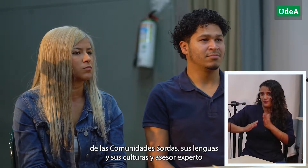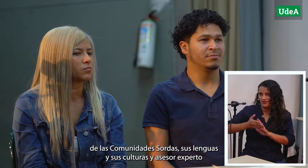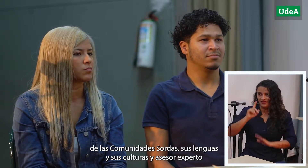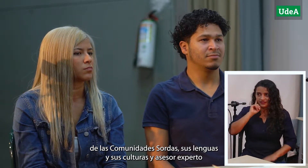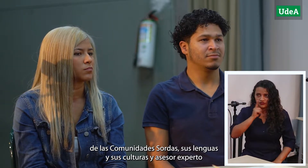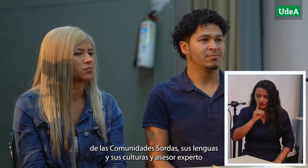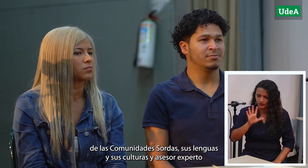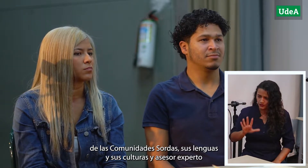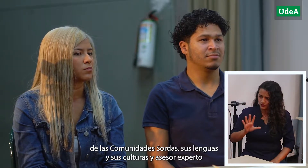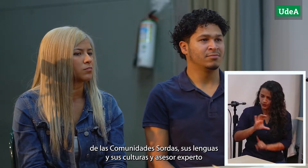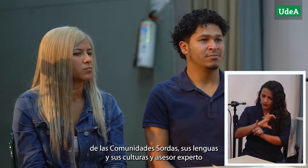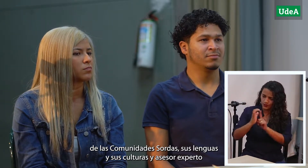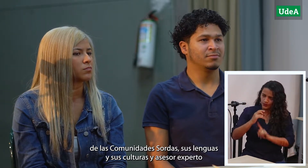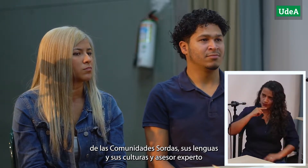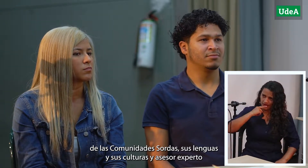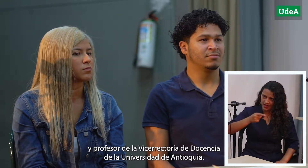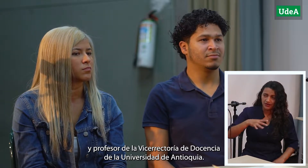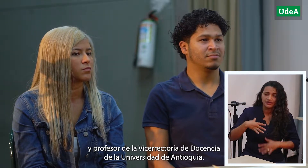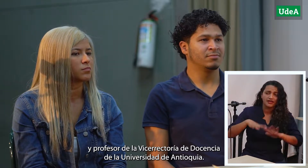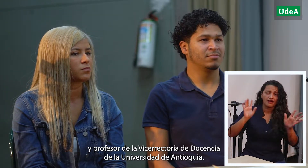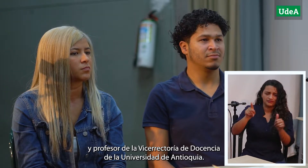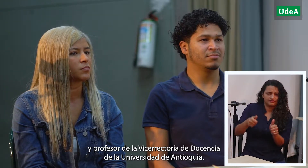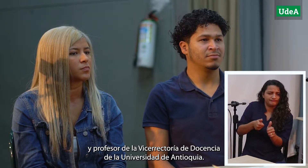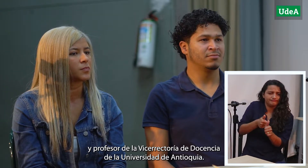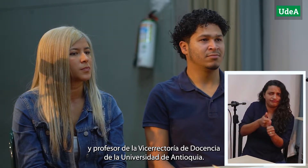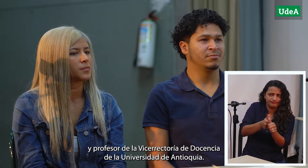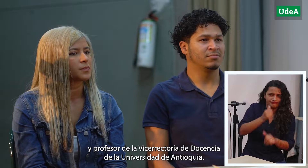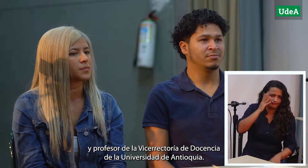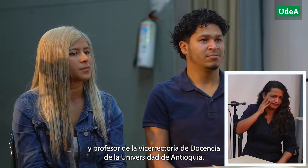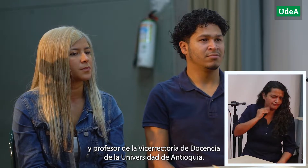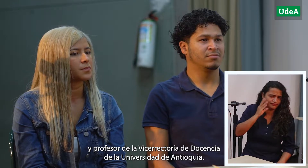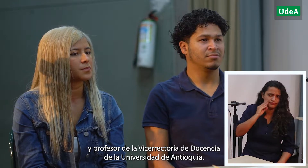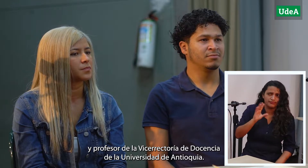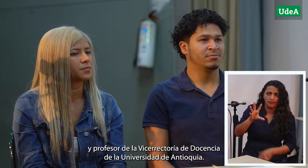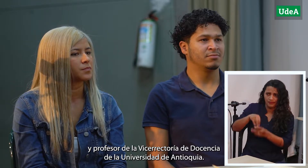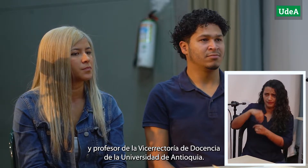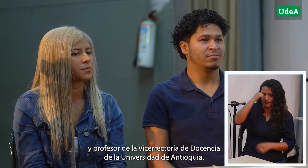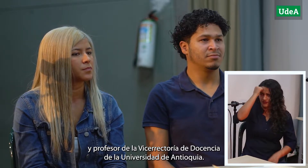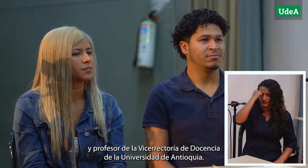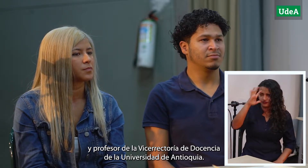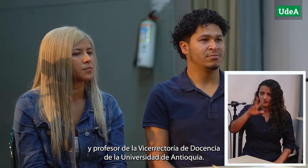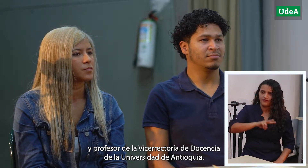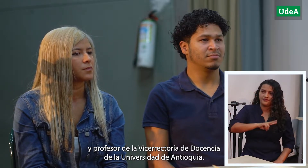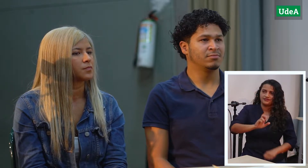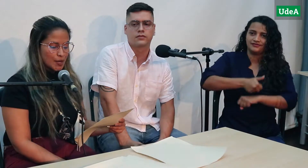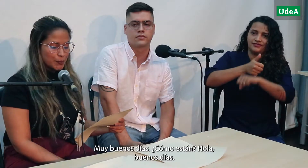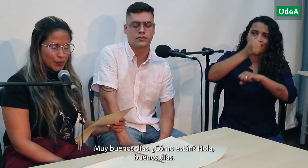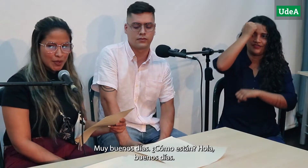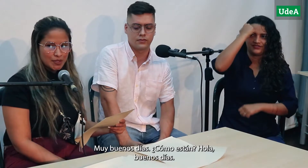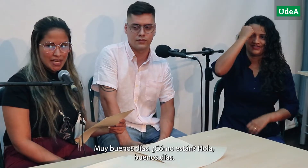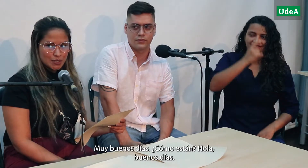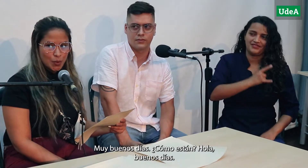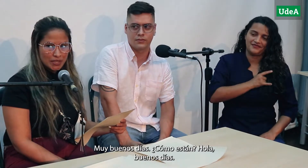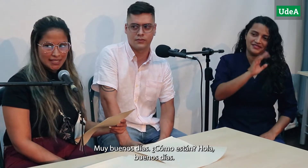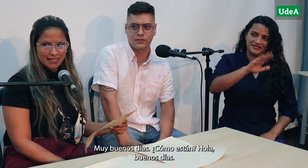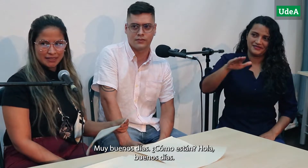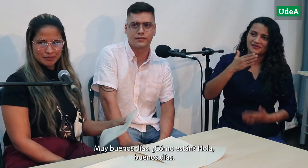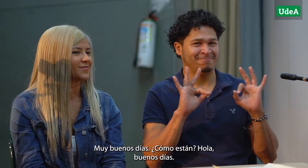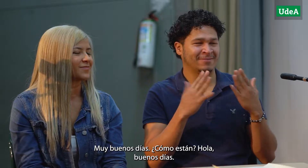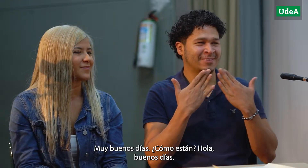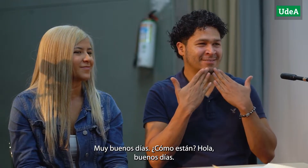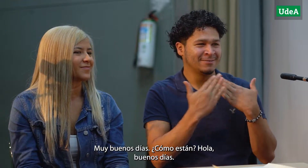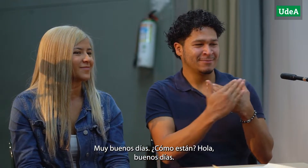y sus culturas y asesor experto y profesor de la Vicerrectoría de Docencia de la Universidad de Antioquia. Muy buenos días, ¿cómo